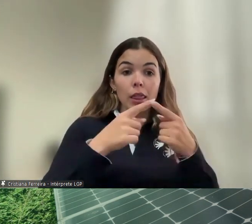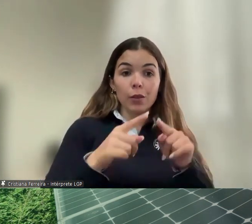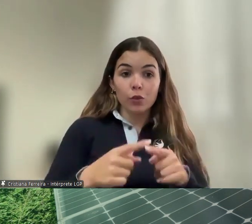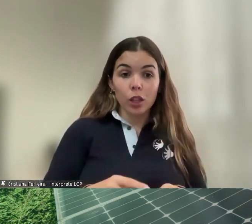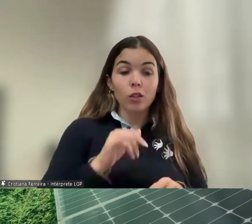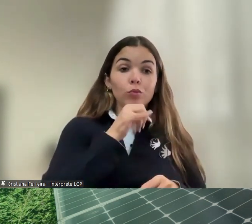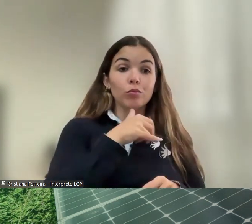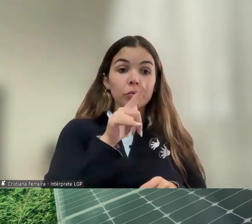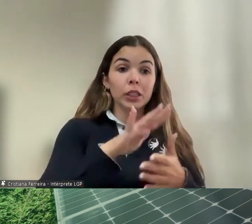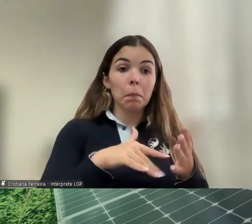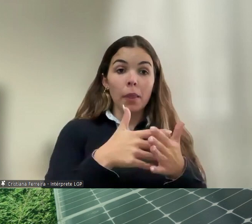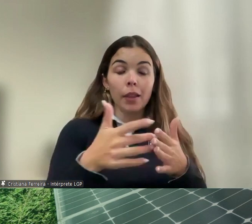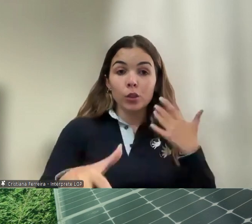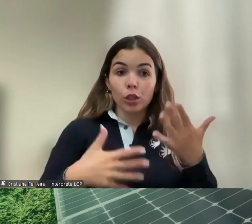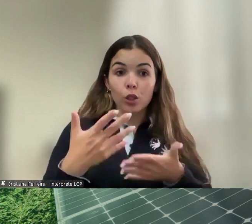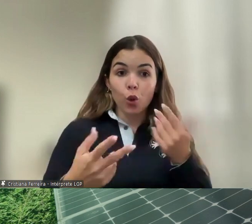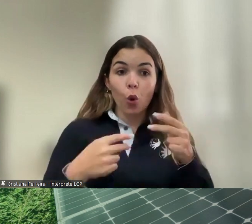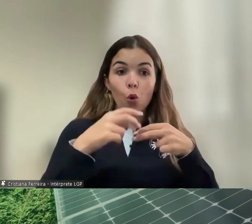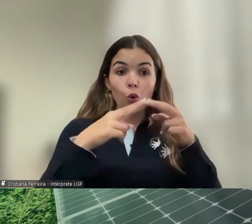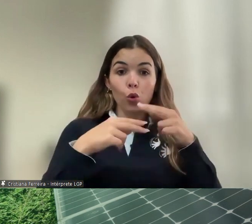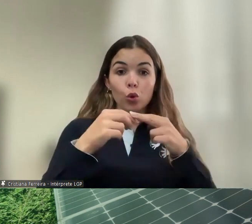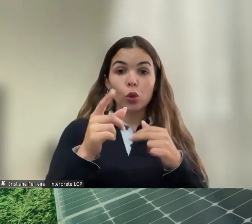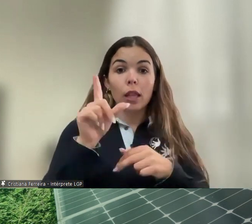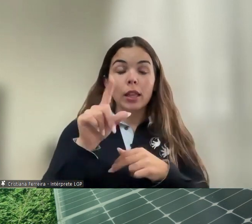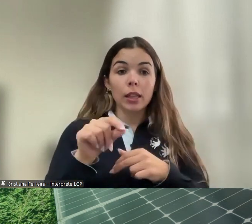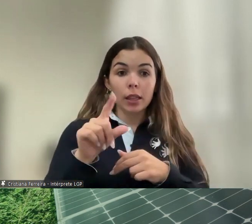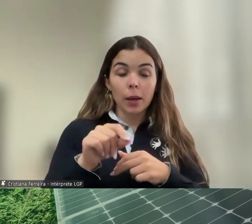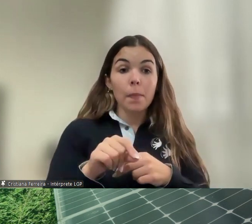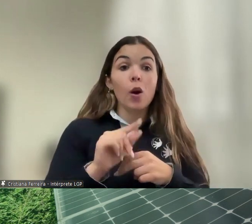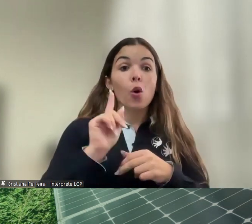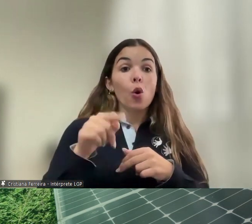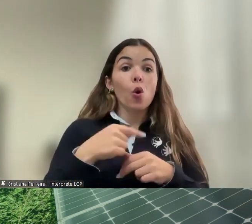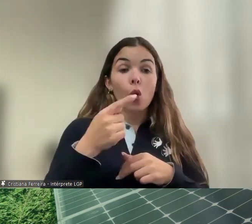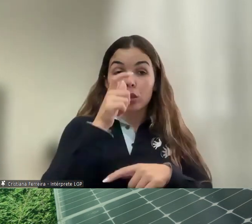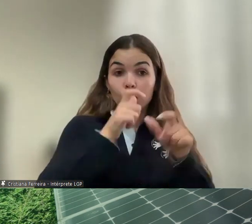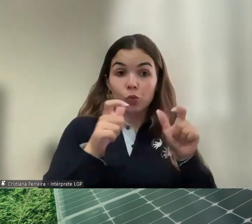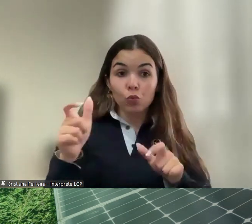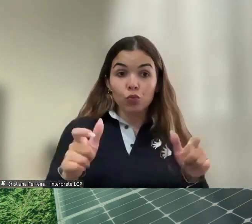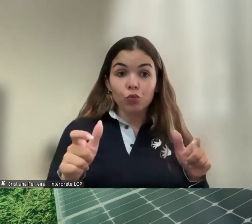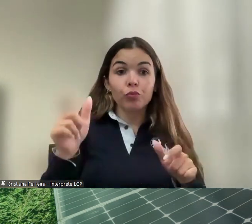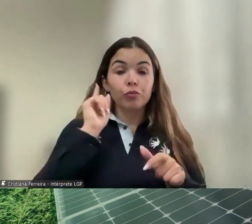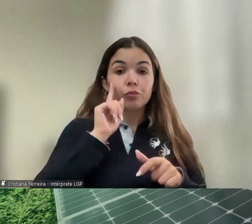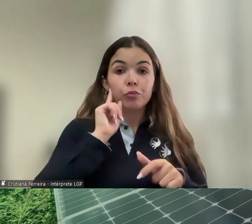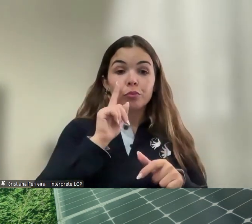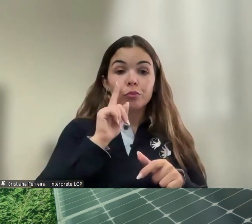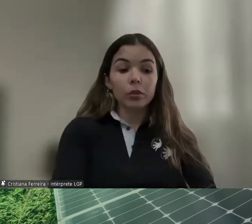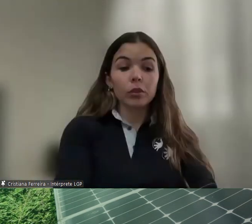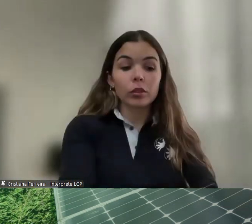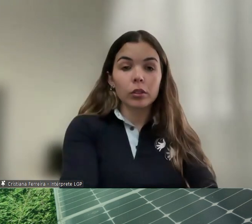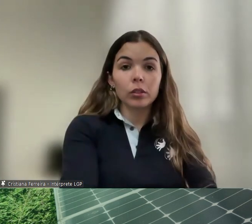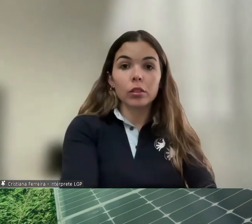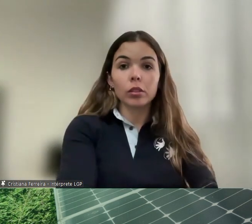foi construído também com os stakeholders relevantes que participaram nas reuniões,